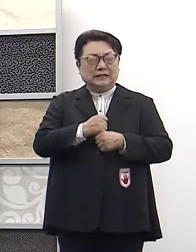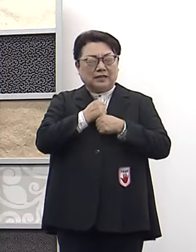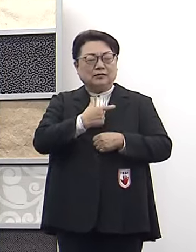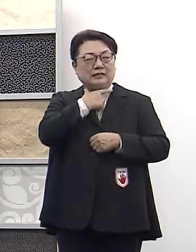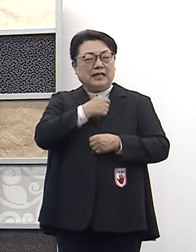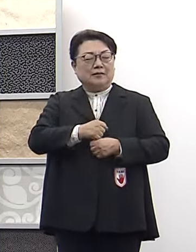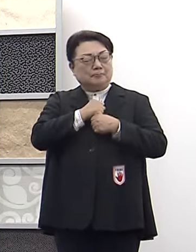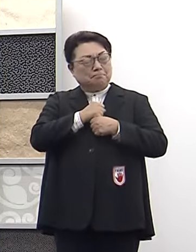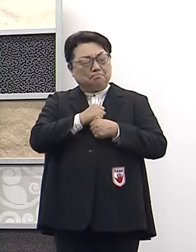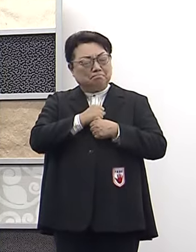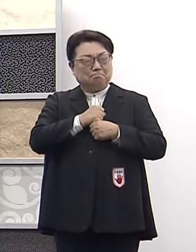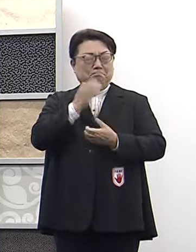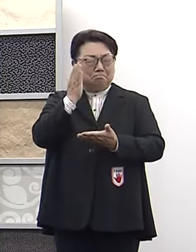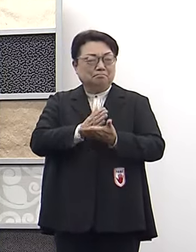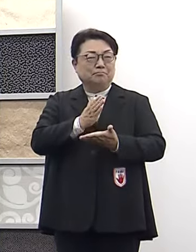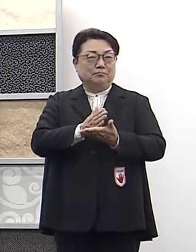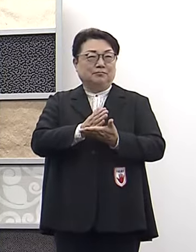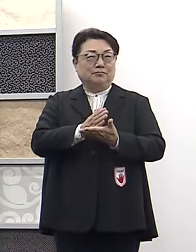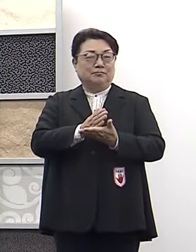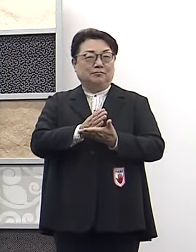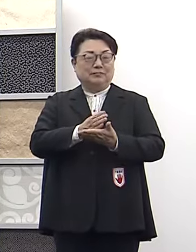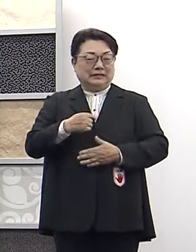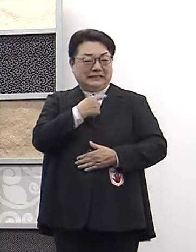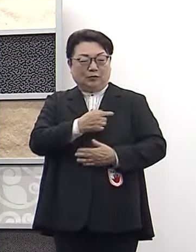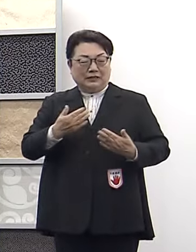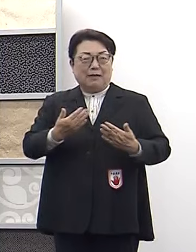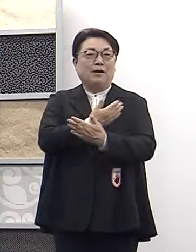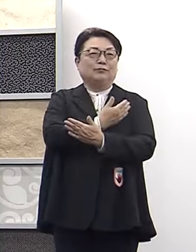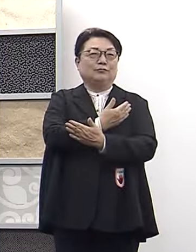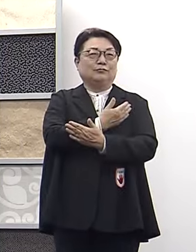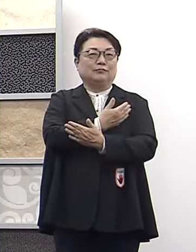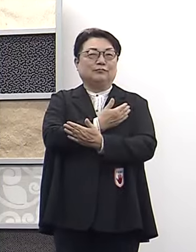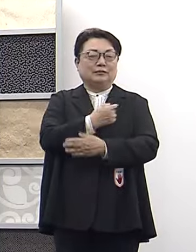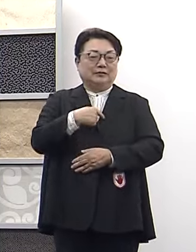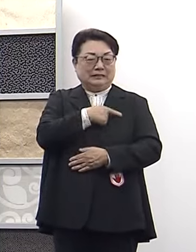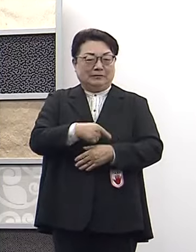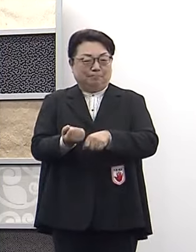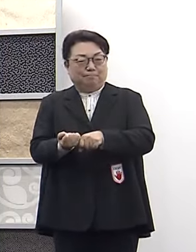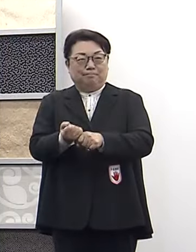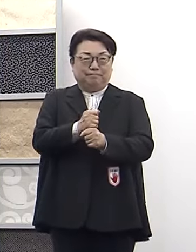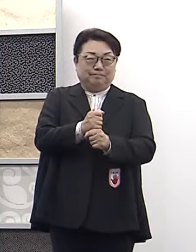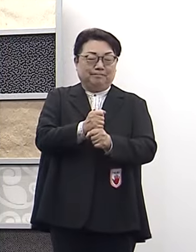自殺とかそういうことをですね、思いとともに、むしろこれから、